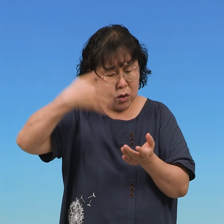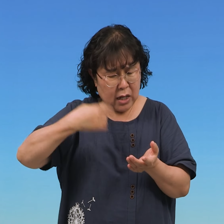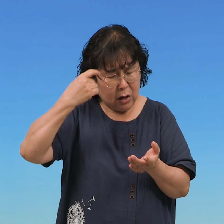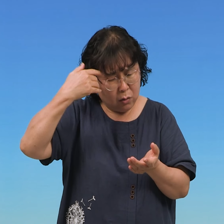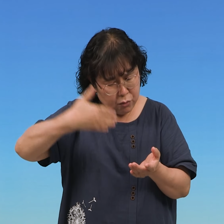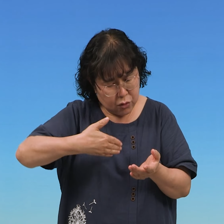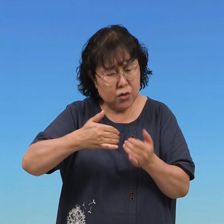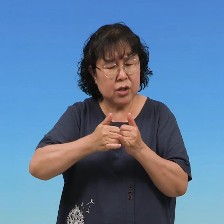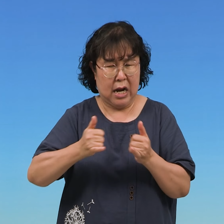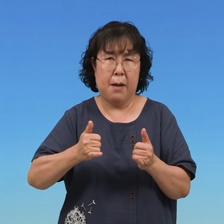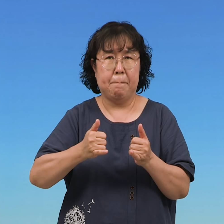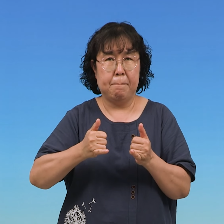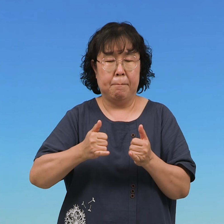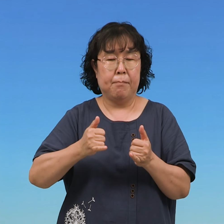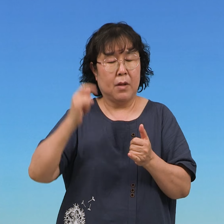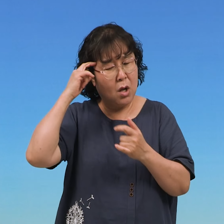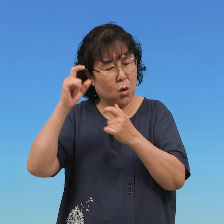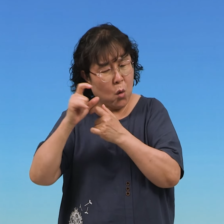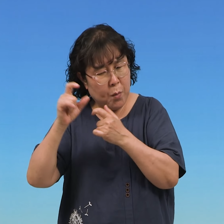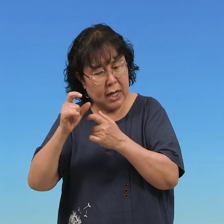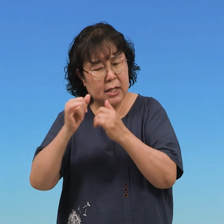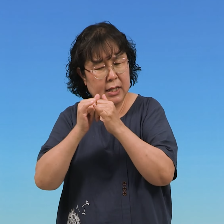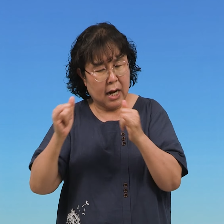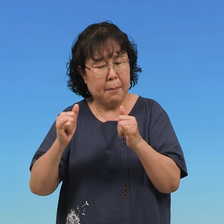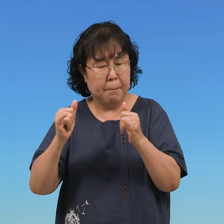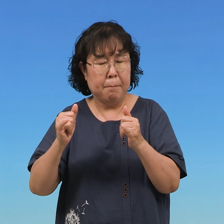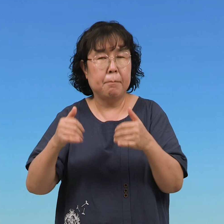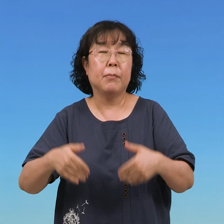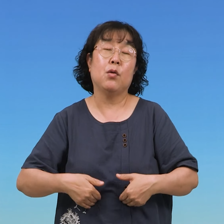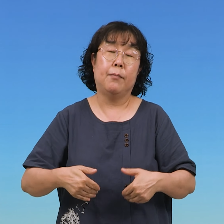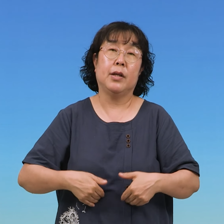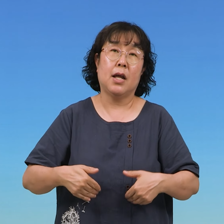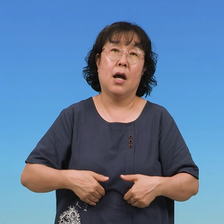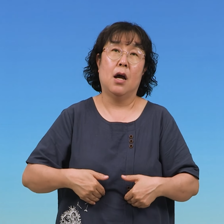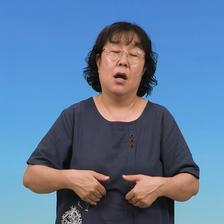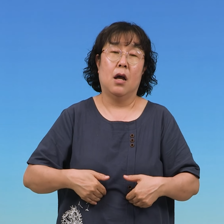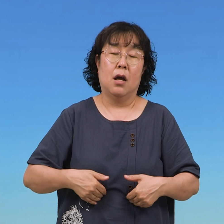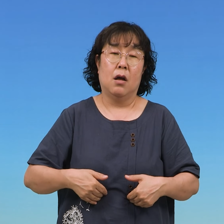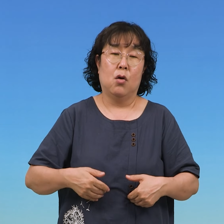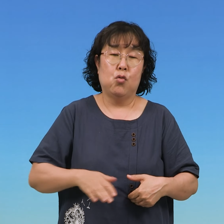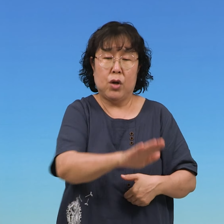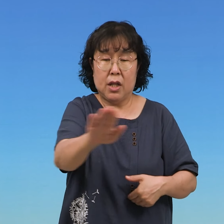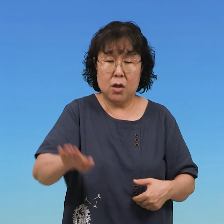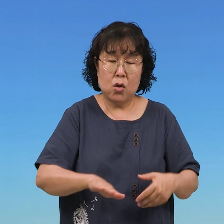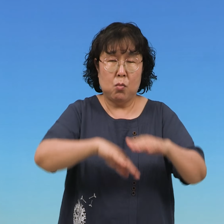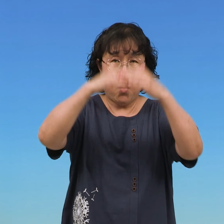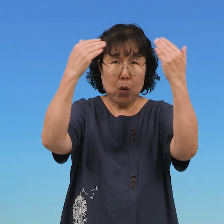여러분, 우리 모두는 다 인생의 목마름을 피할 수가 없습니다. 저에게